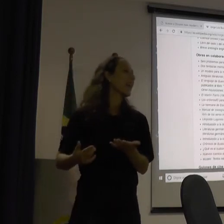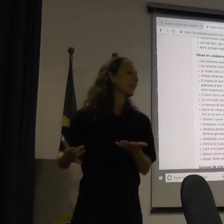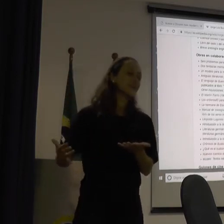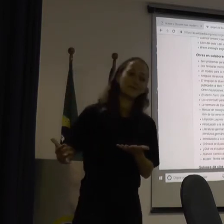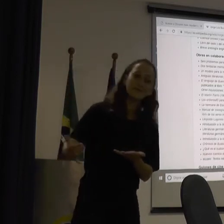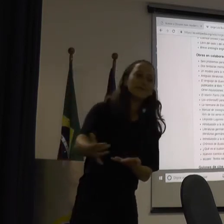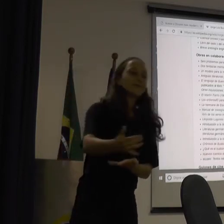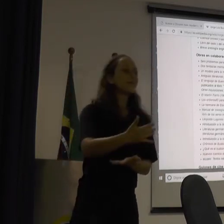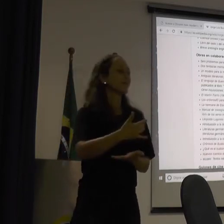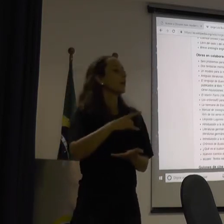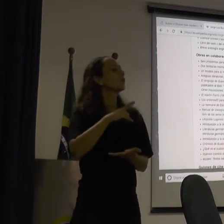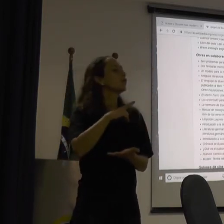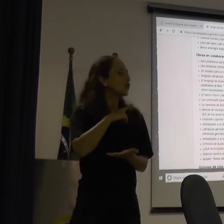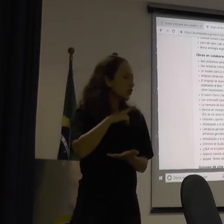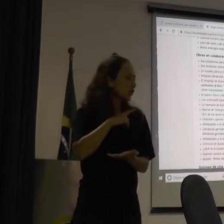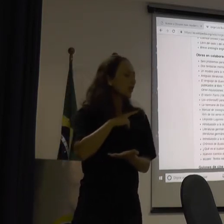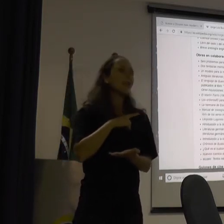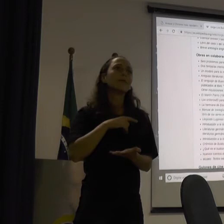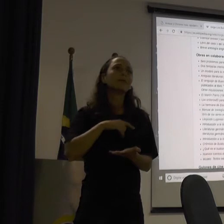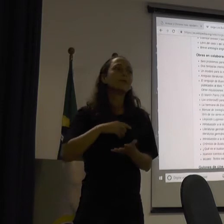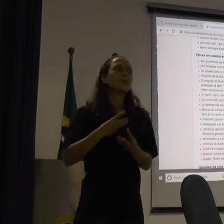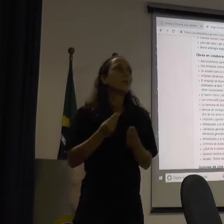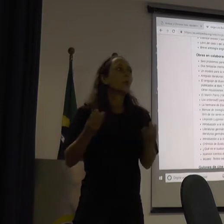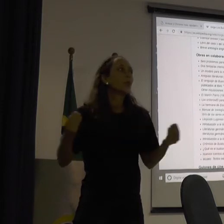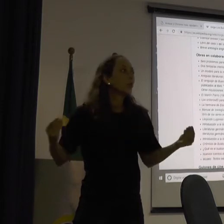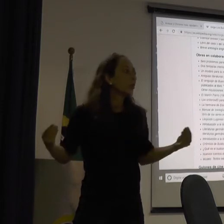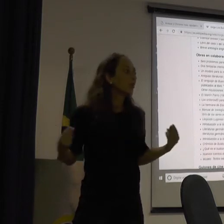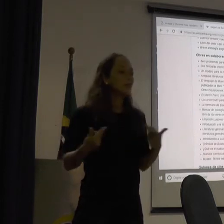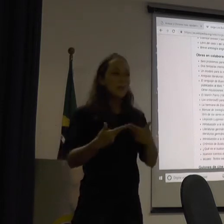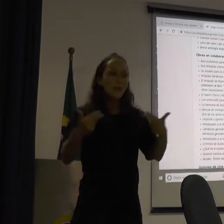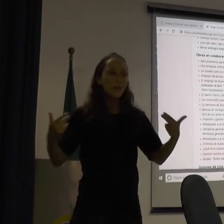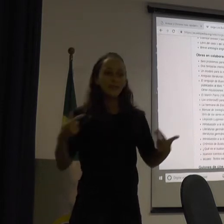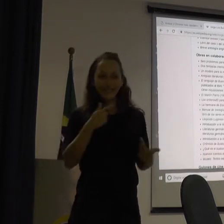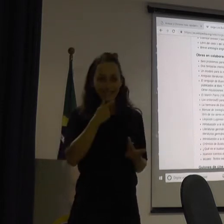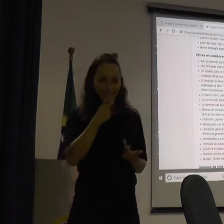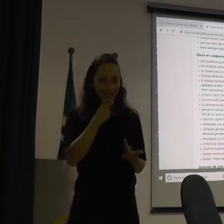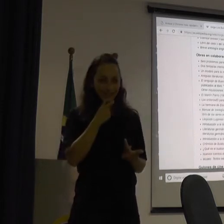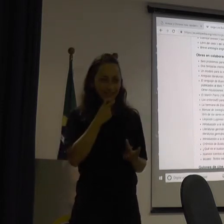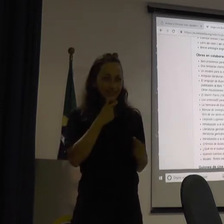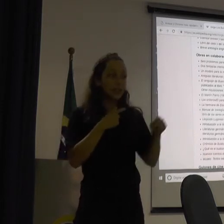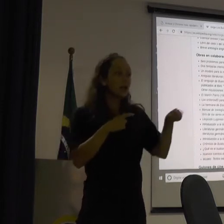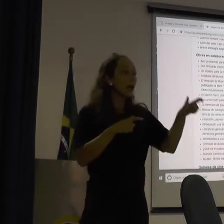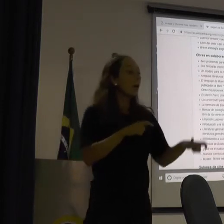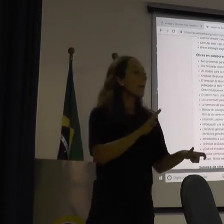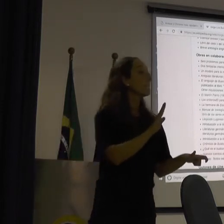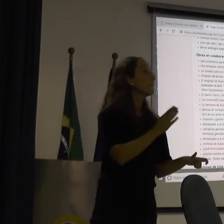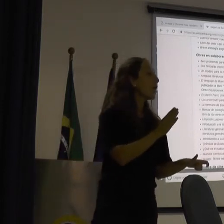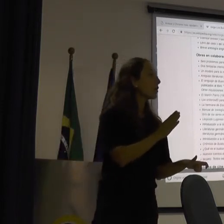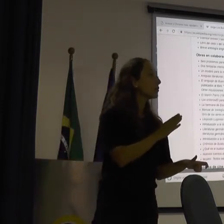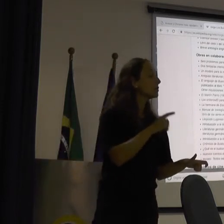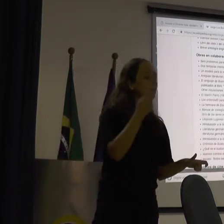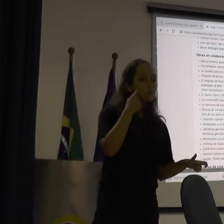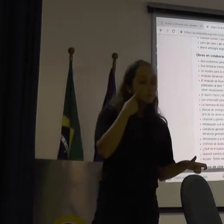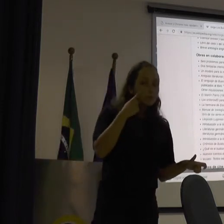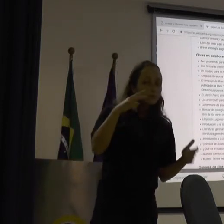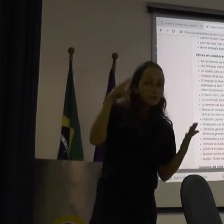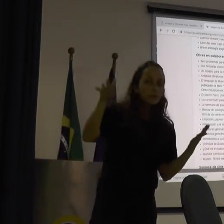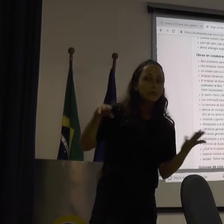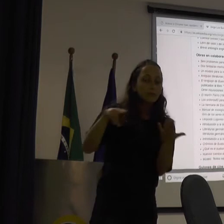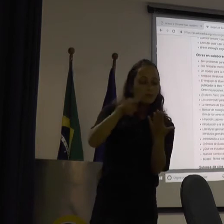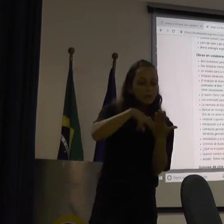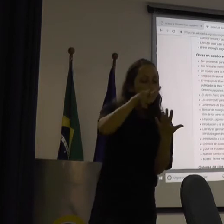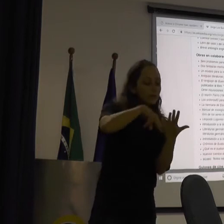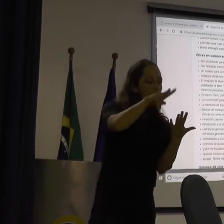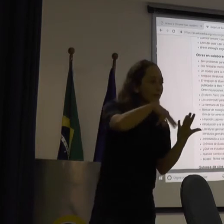do inglês, o Borges teve acesso a toda a exploração, a pilhagem intelectual dos ingleses. Então ele partiu